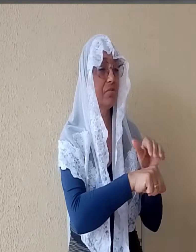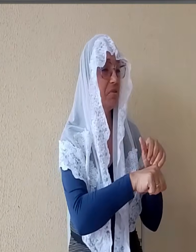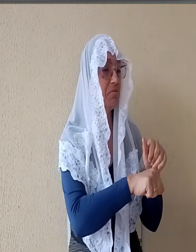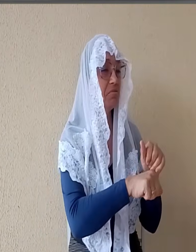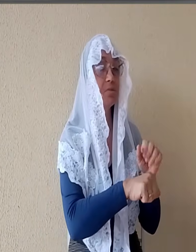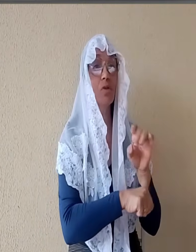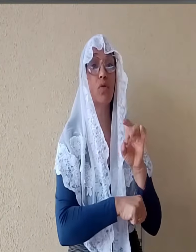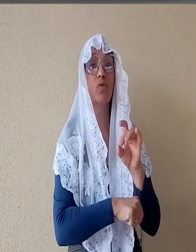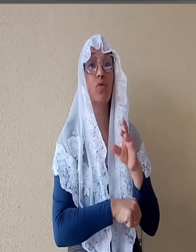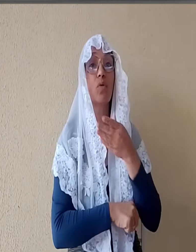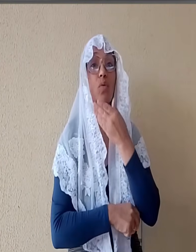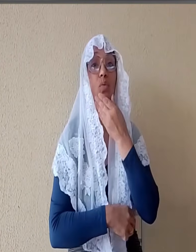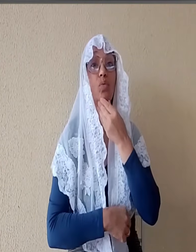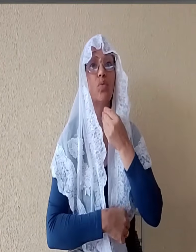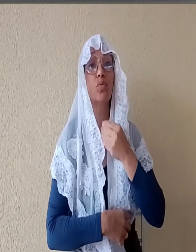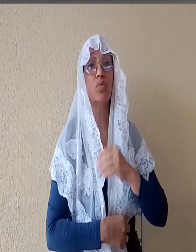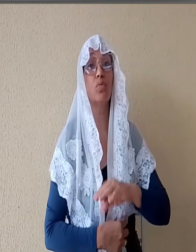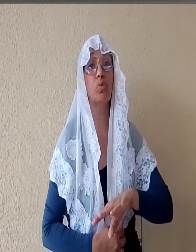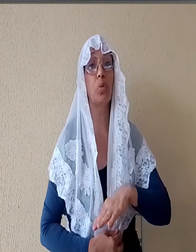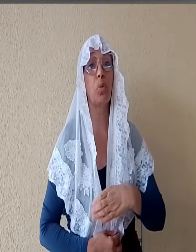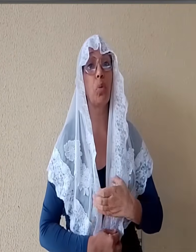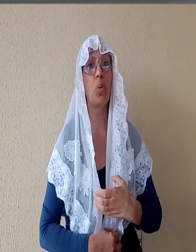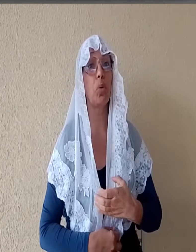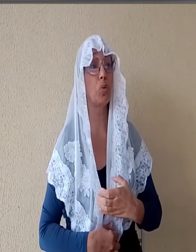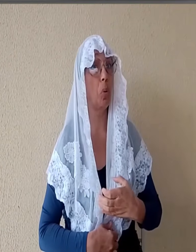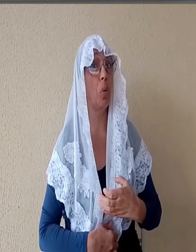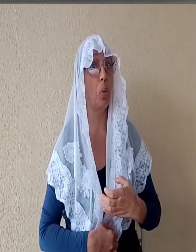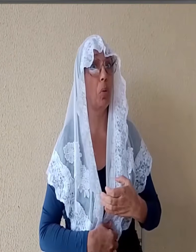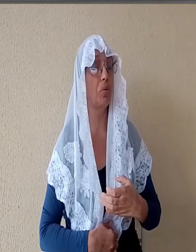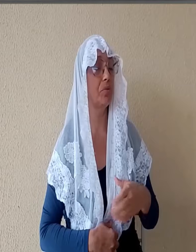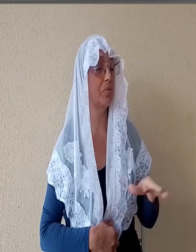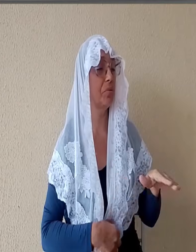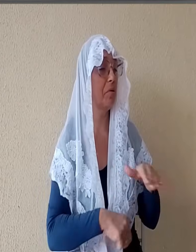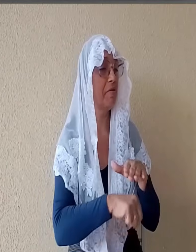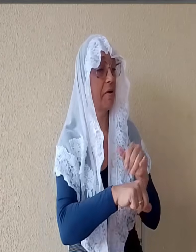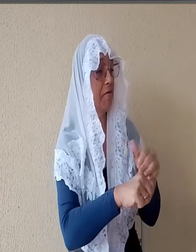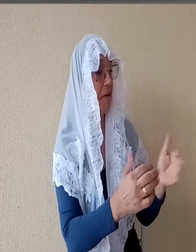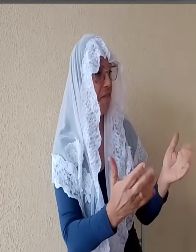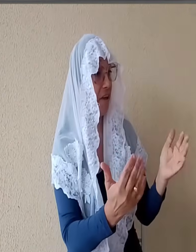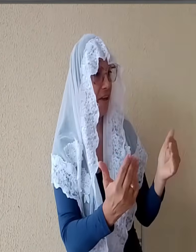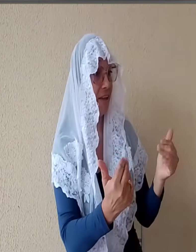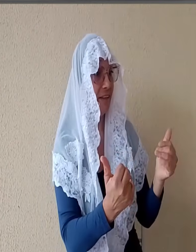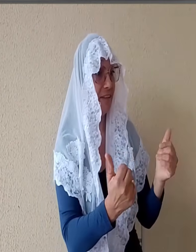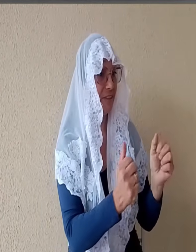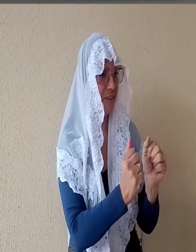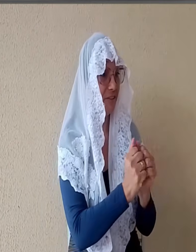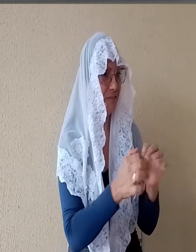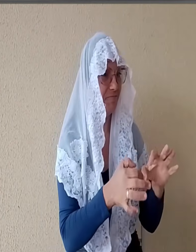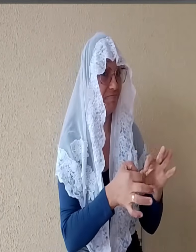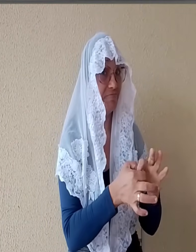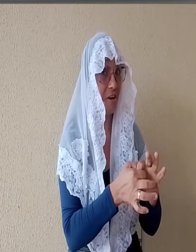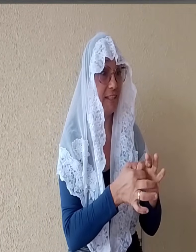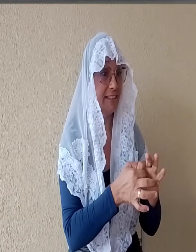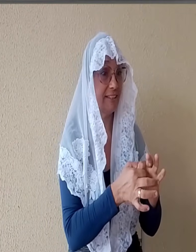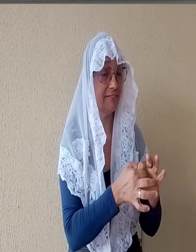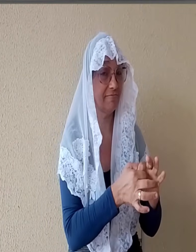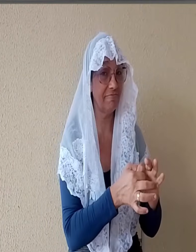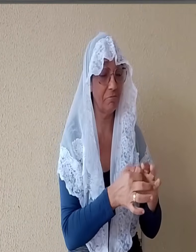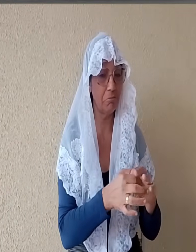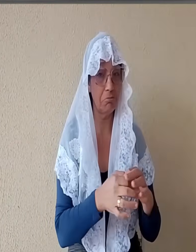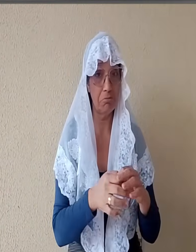alguns e trazer a arca em cima de boi. E ele entendeu. Deixou a arca na casa